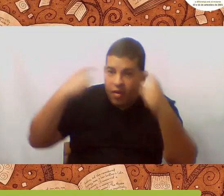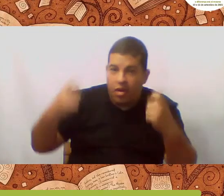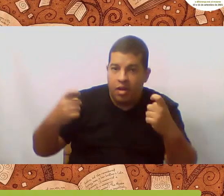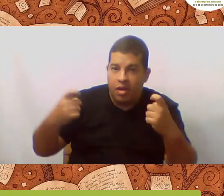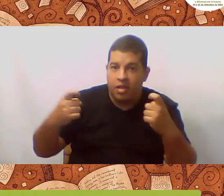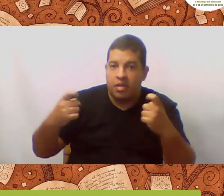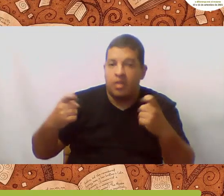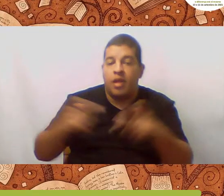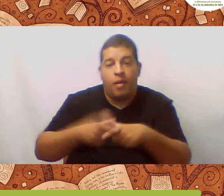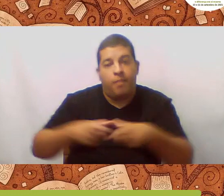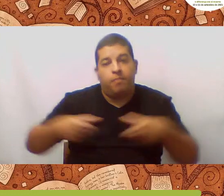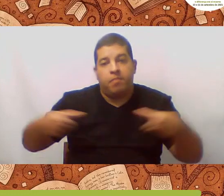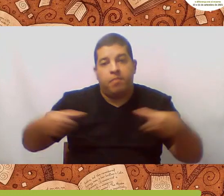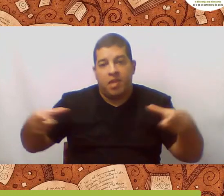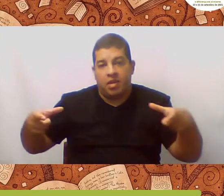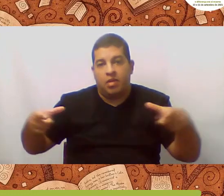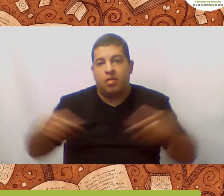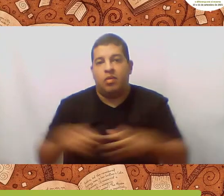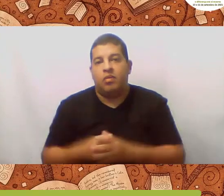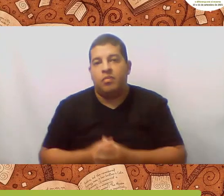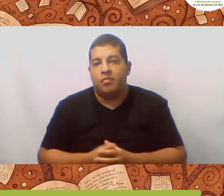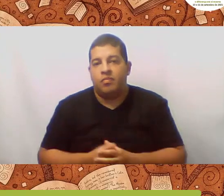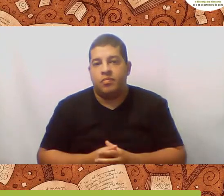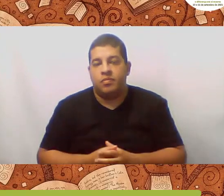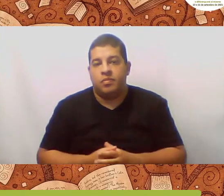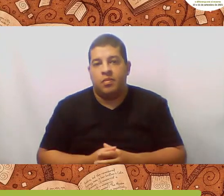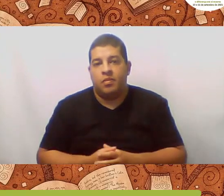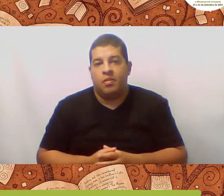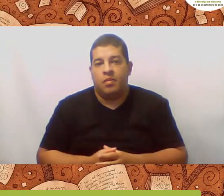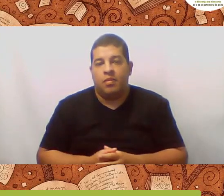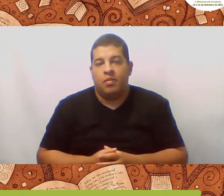maior que se coloca, né,